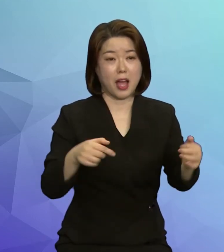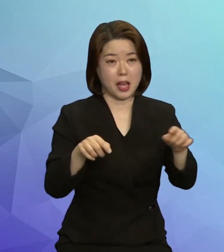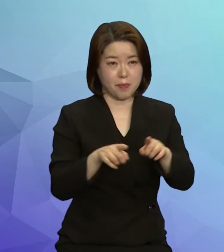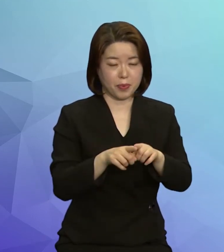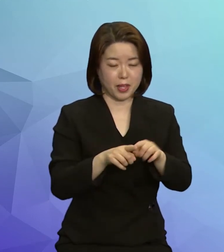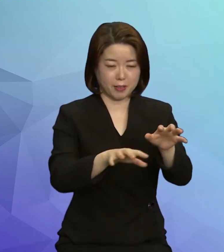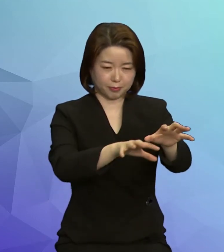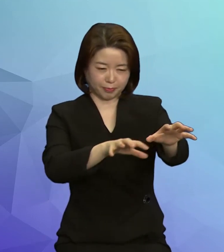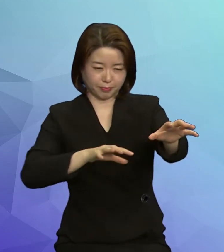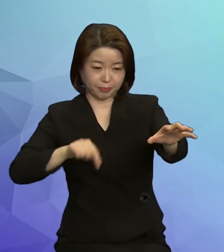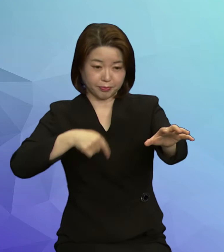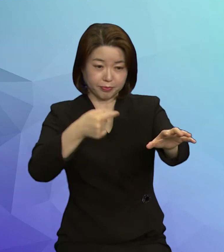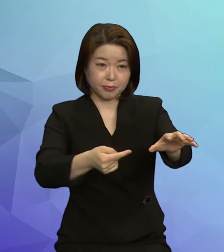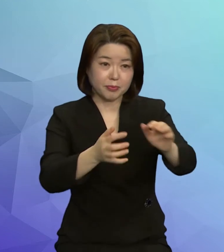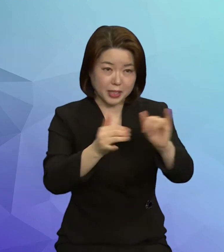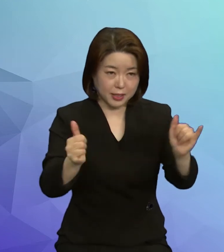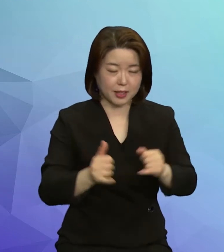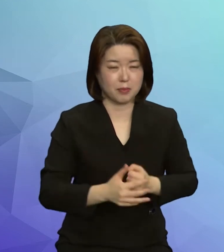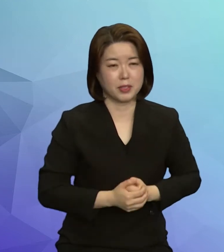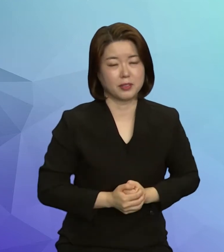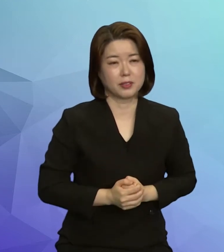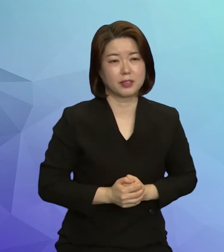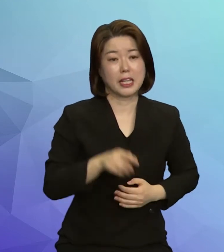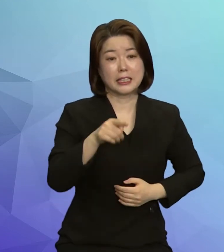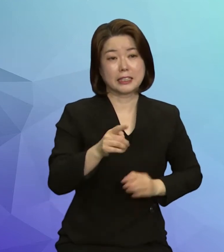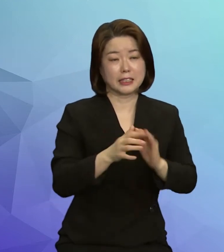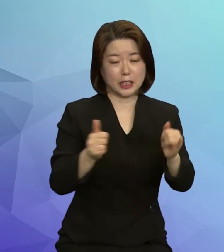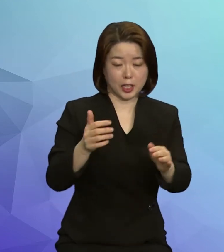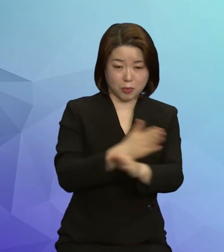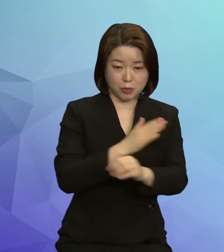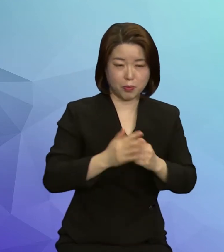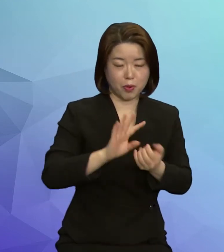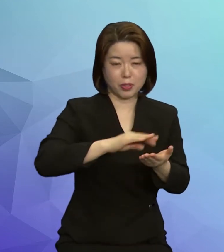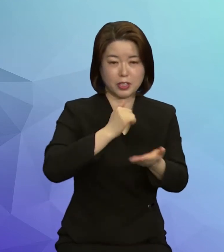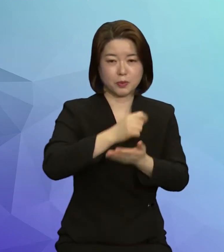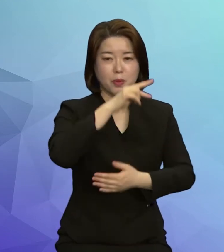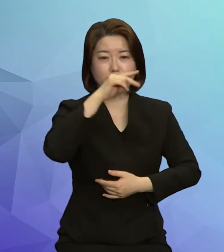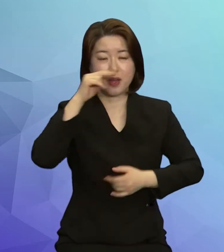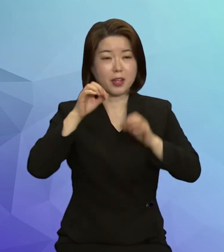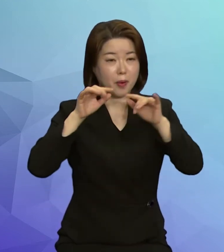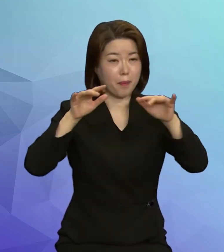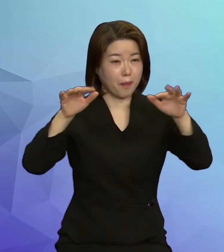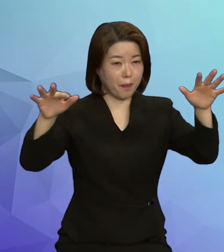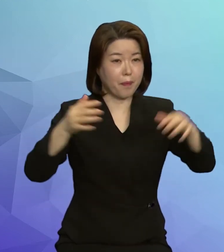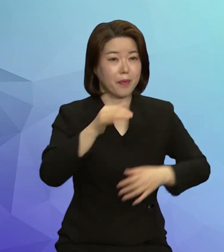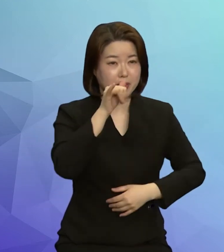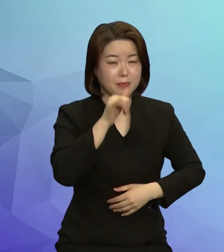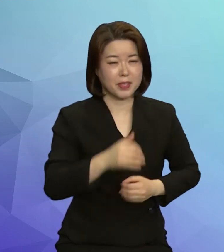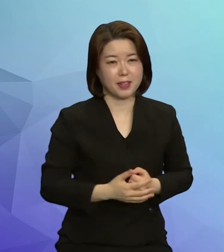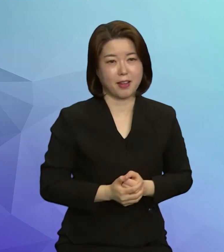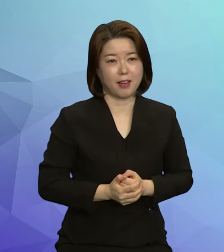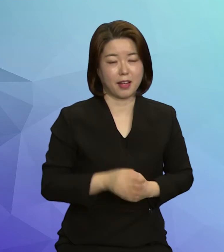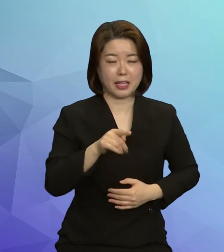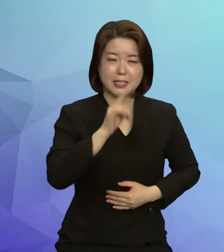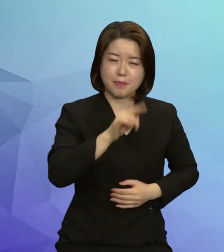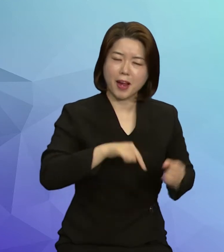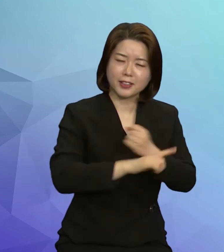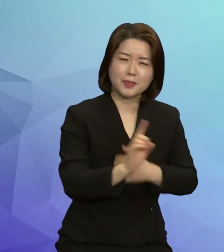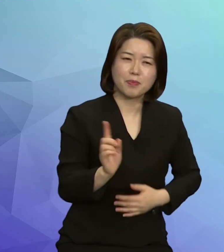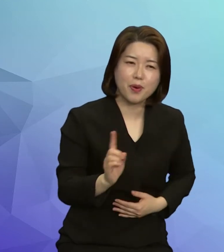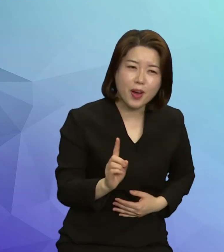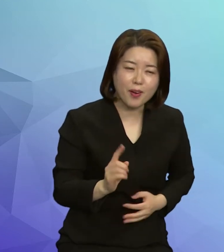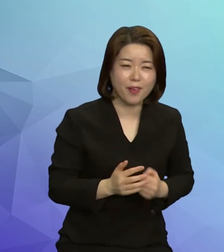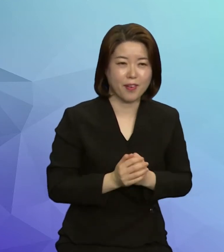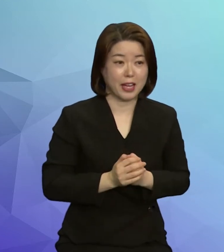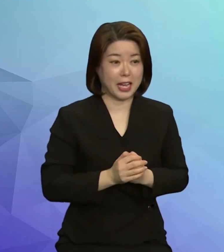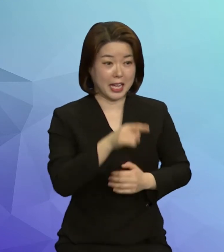예수님과 함께 개선 행렬에 이렇게 참여한 사람은 그 사람에게서 그리스도의 향기가 나오는 사람이에요. 자, 그 말은